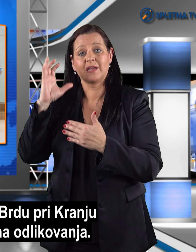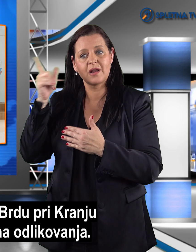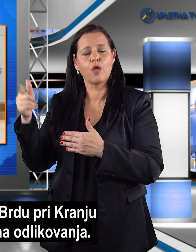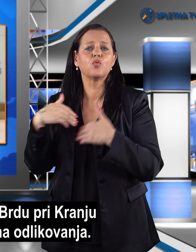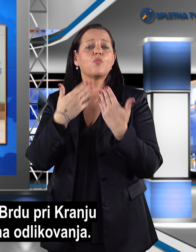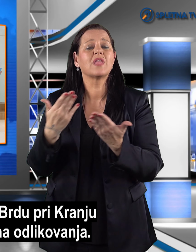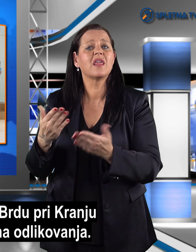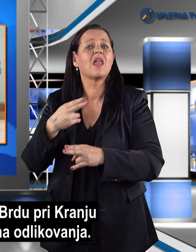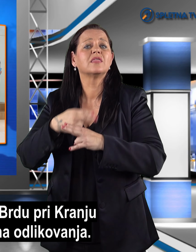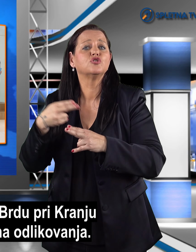državna odlikovanja.